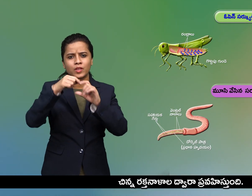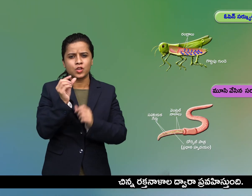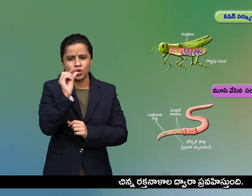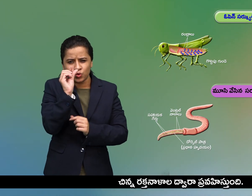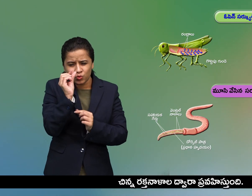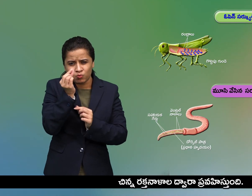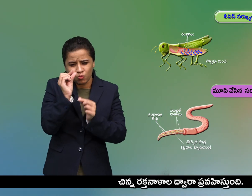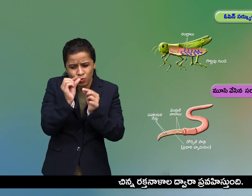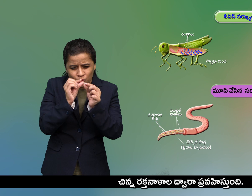ప్రవహిస్తుంది.